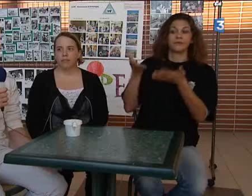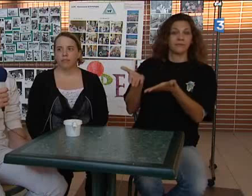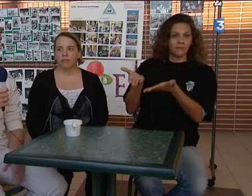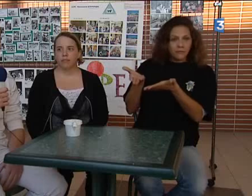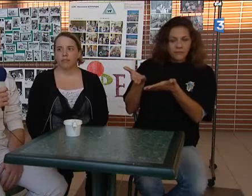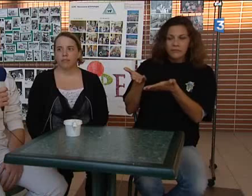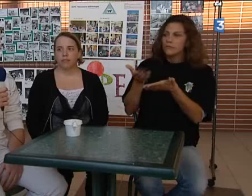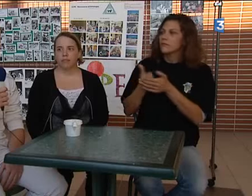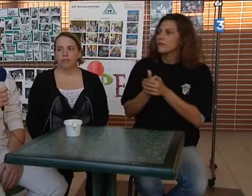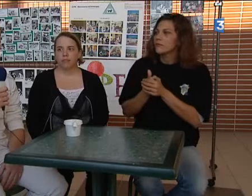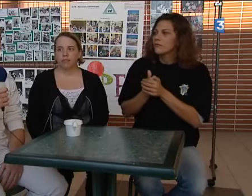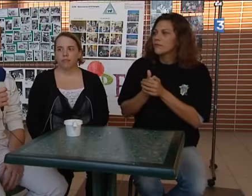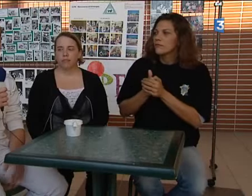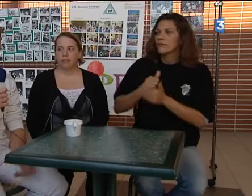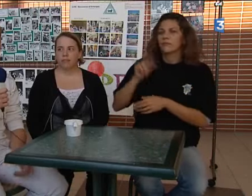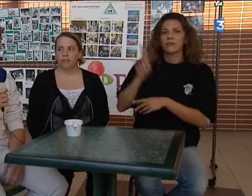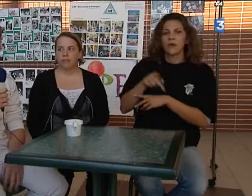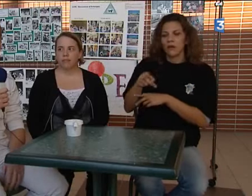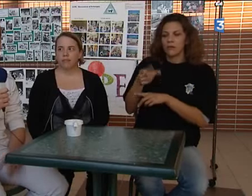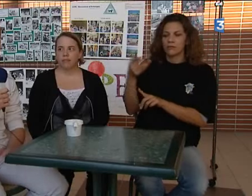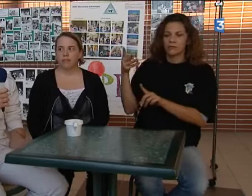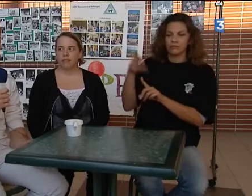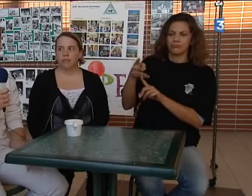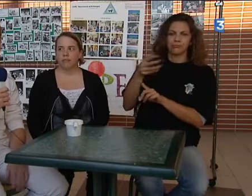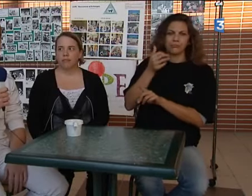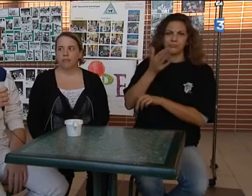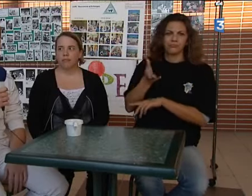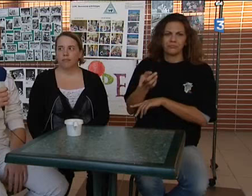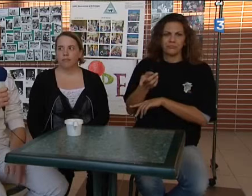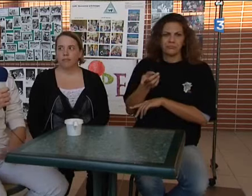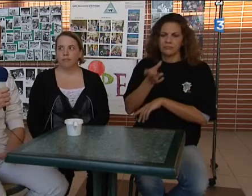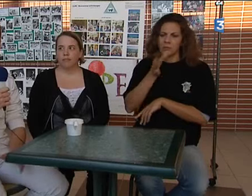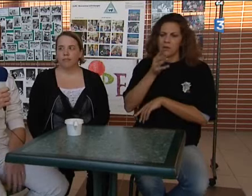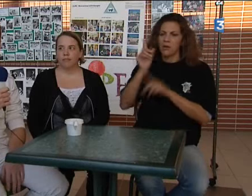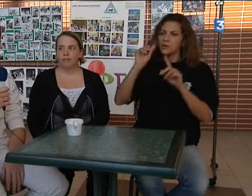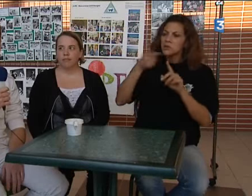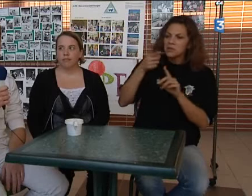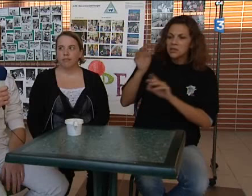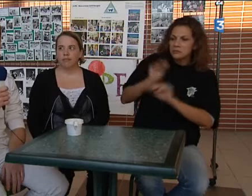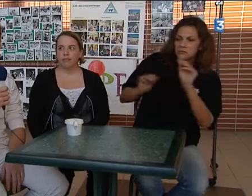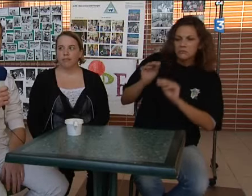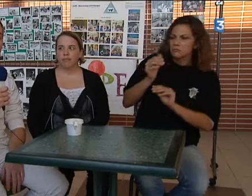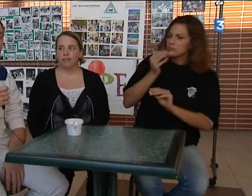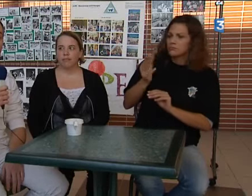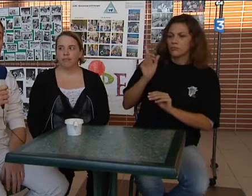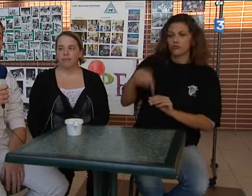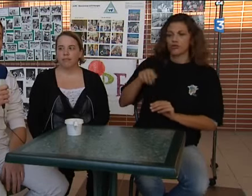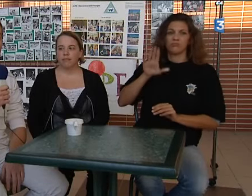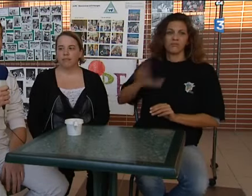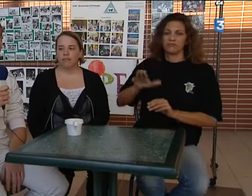Elle n pas du tout appareillable. On ne peut rien faire au niveau de sa surdité. Elle sera obligée de rester sourde.